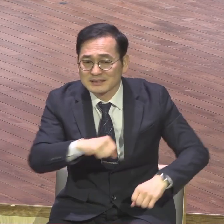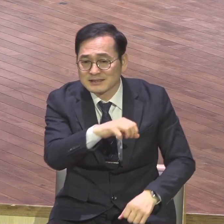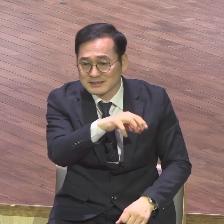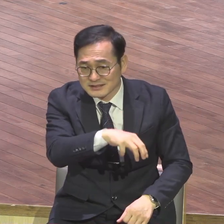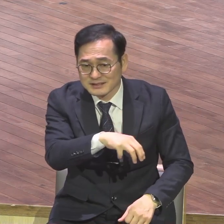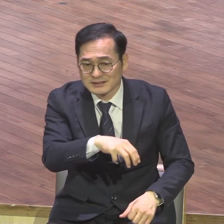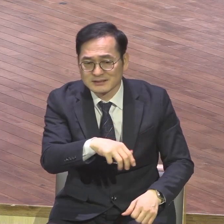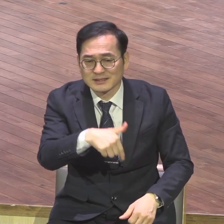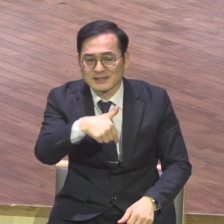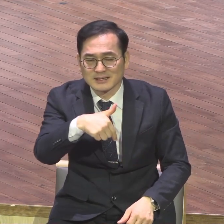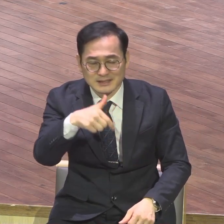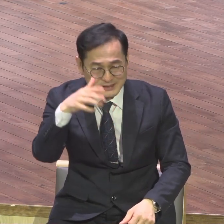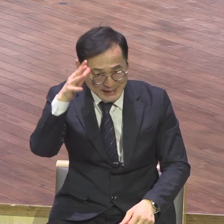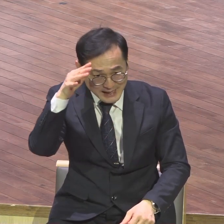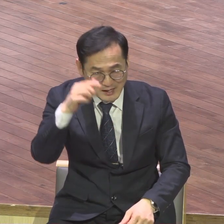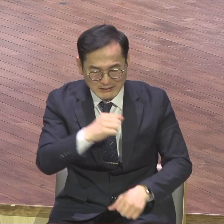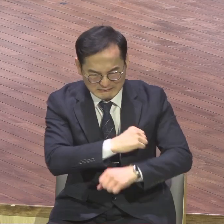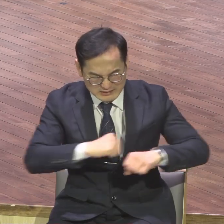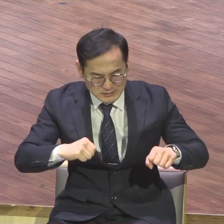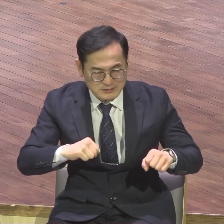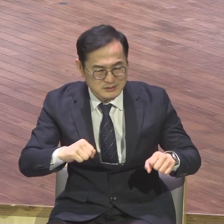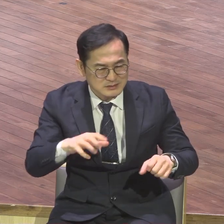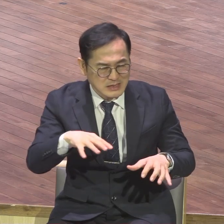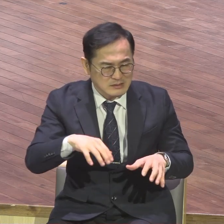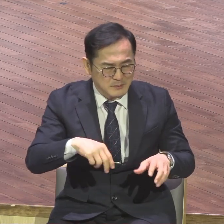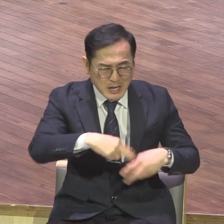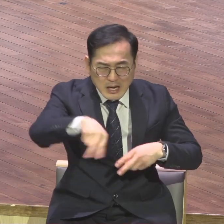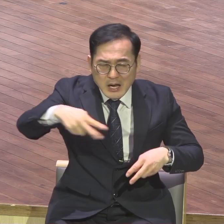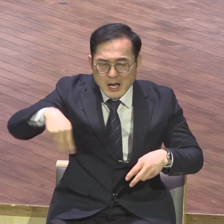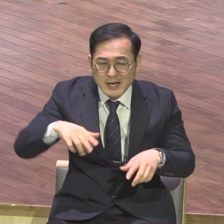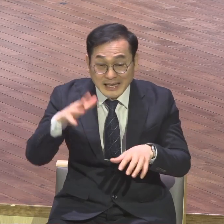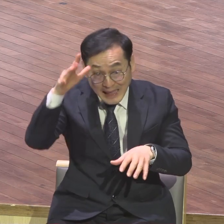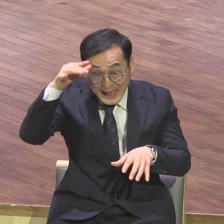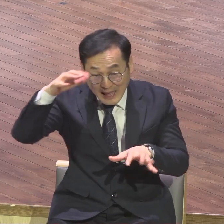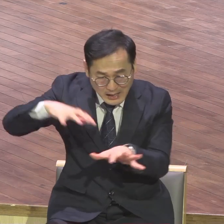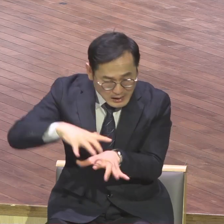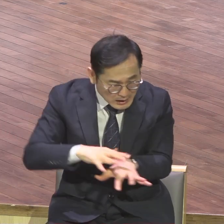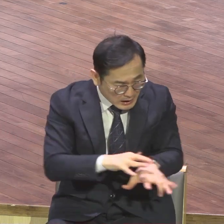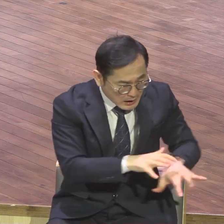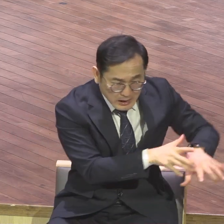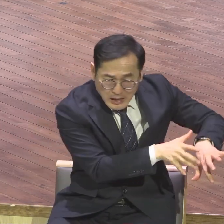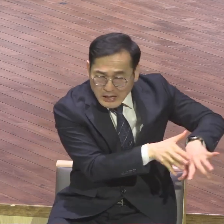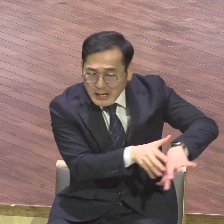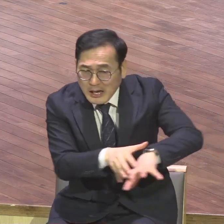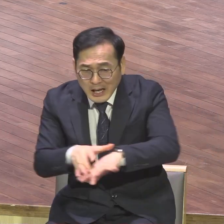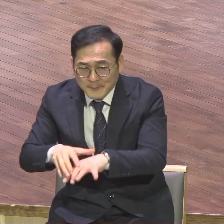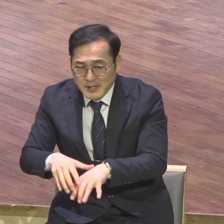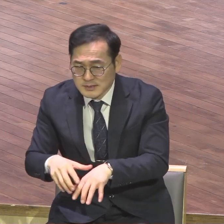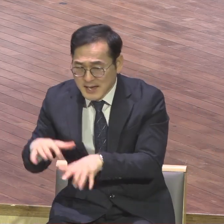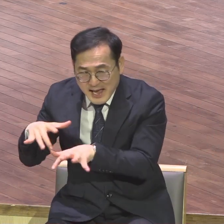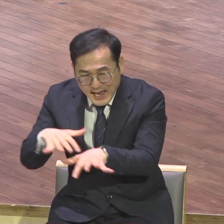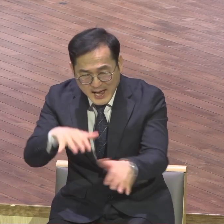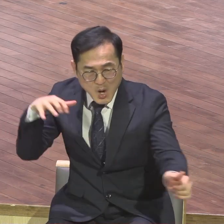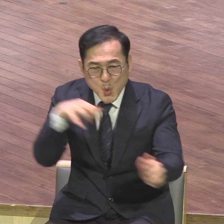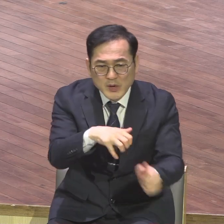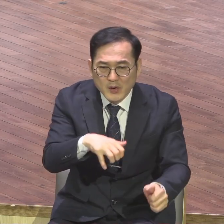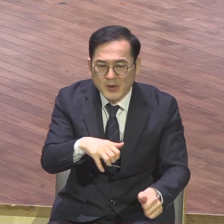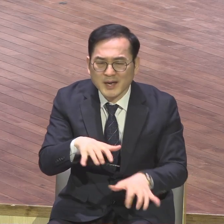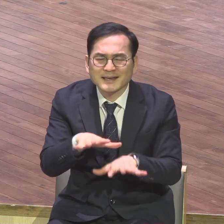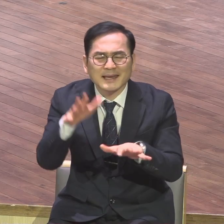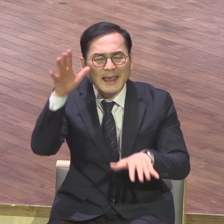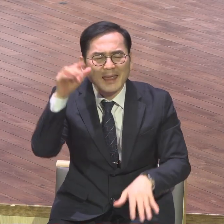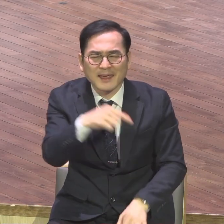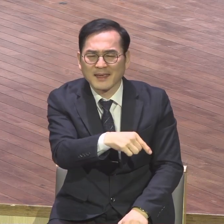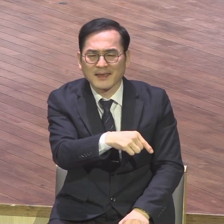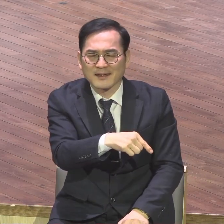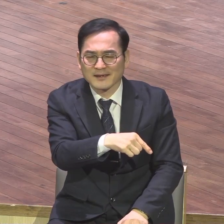난폭한 들개를 말합니다. 난폭한 들개들. 그래서 경멸스러운 존재를 지칭할 때 쓰는